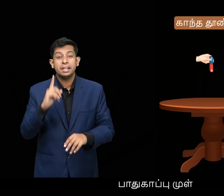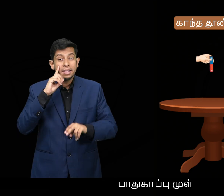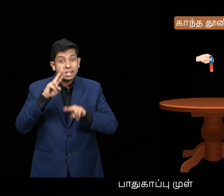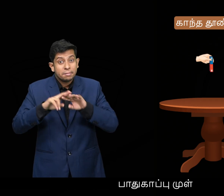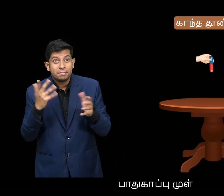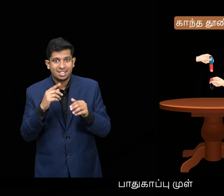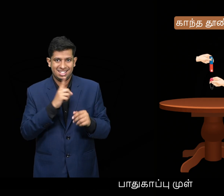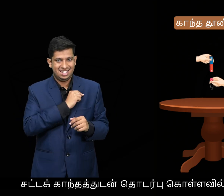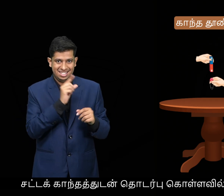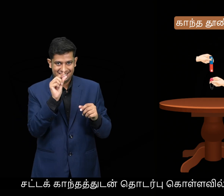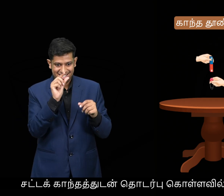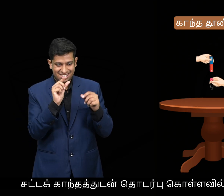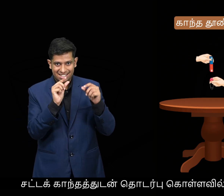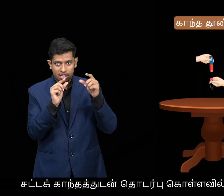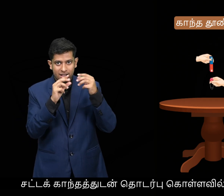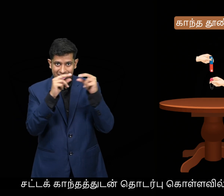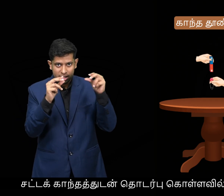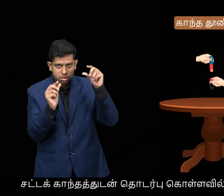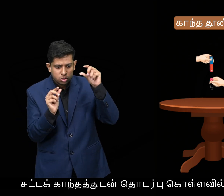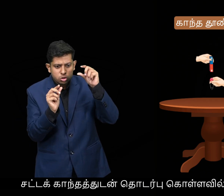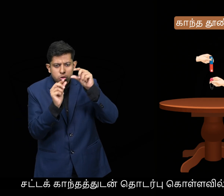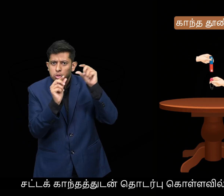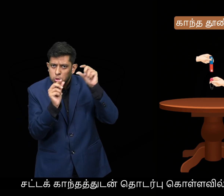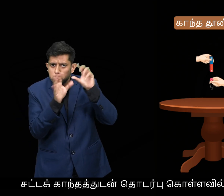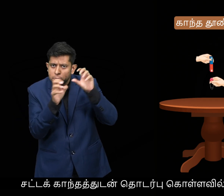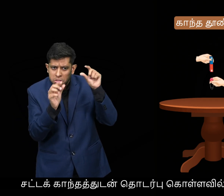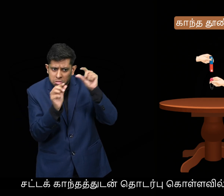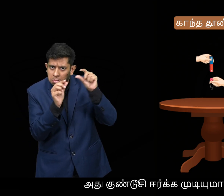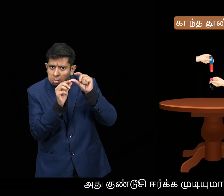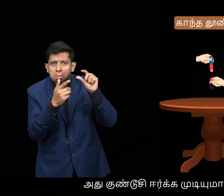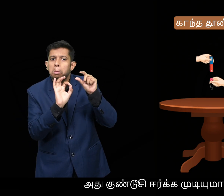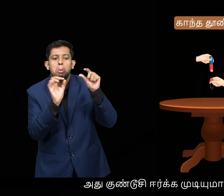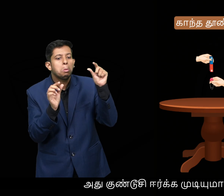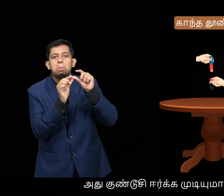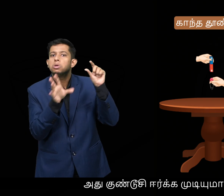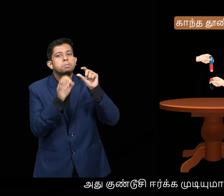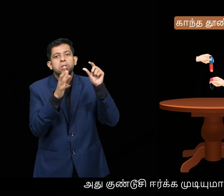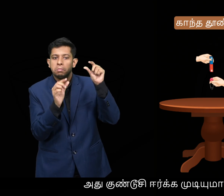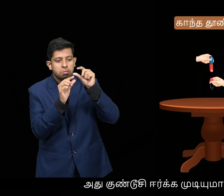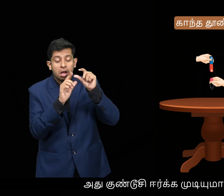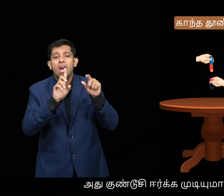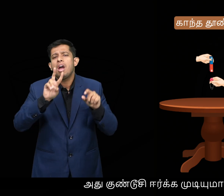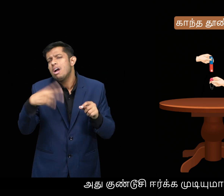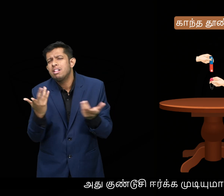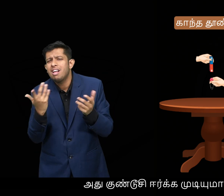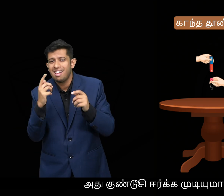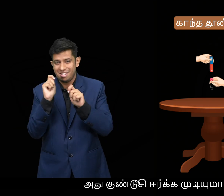பாதுகாப்பு முள் சட்ட காந்தத்துடன் தொடர்பு கொள்ளவில்லை என்றால் அது குண்டூசியை ஈர்க்க முடியுமா?